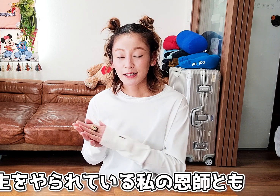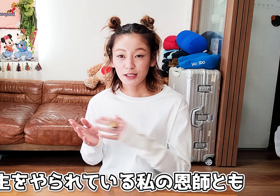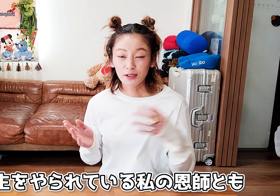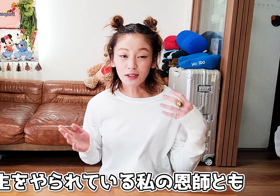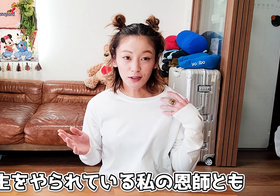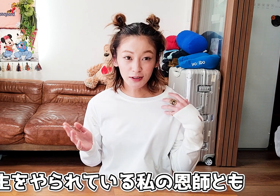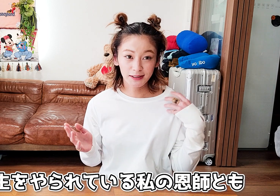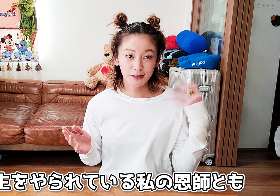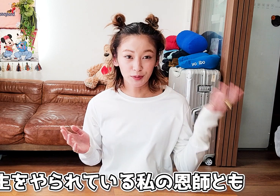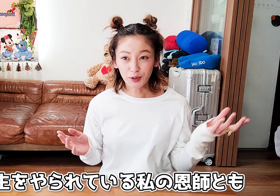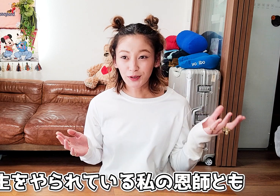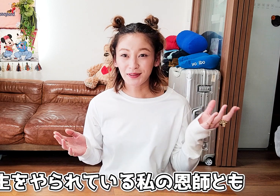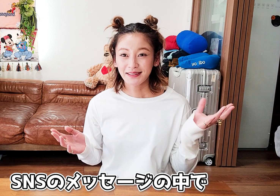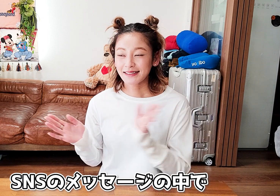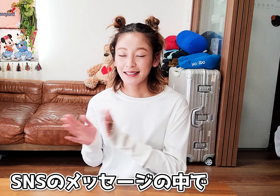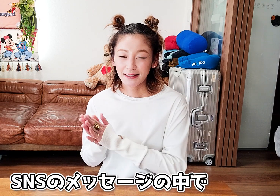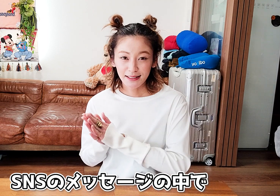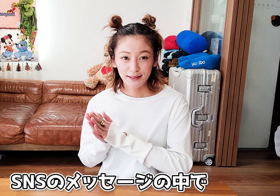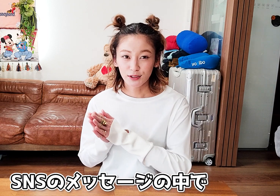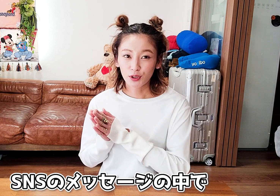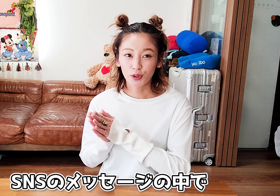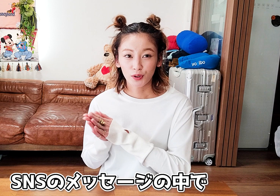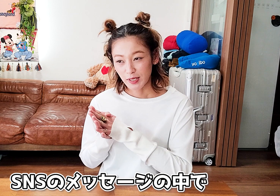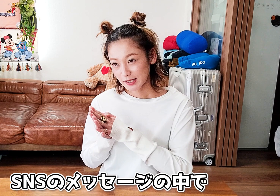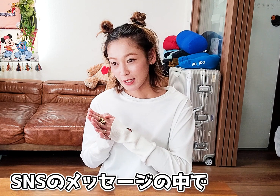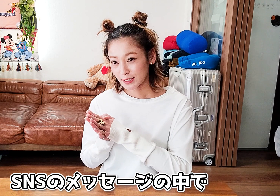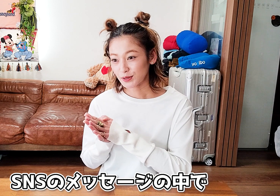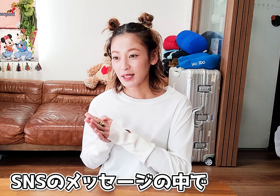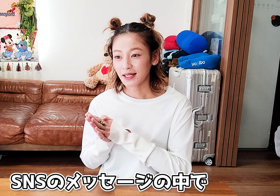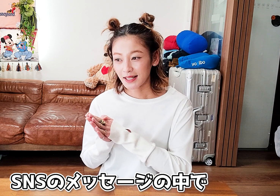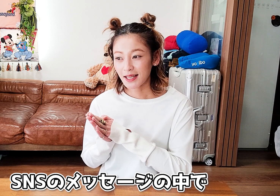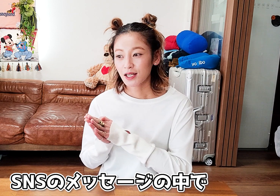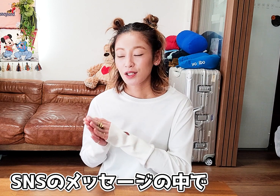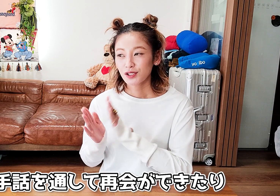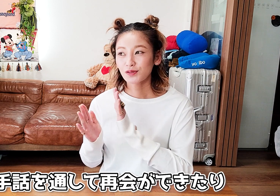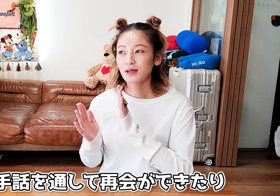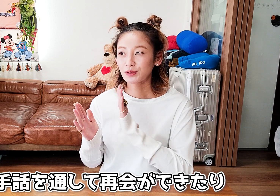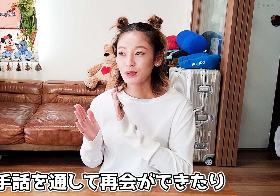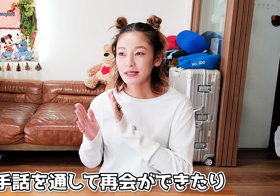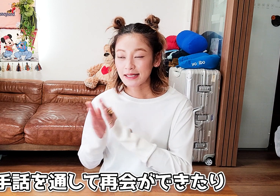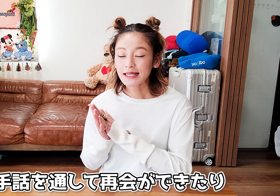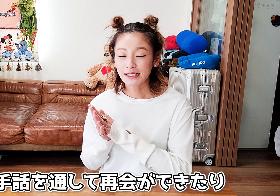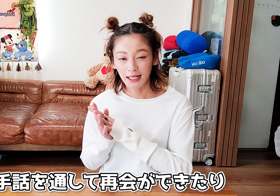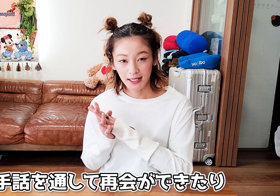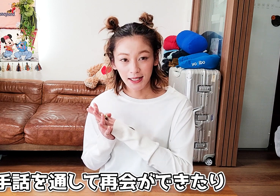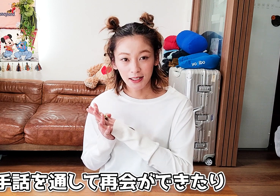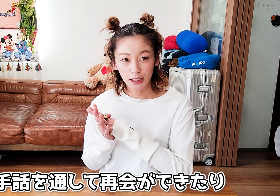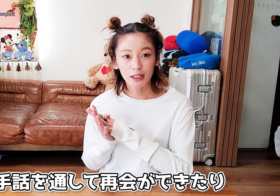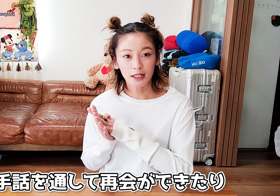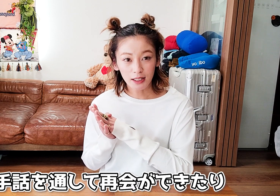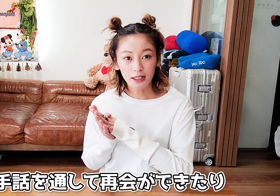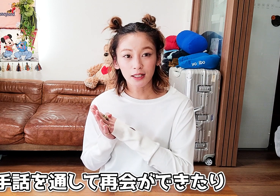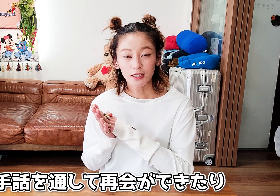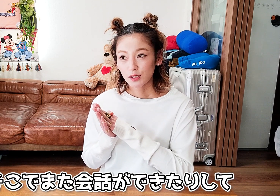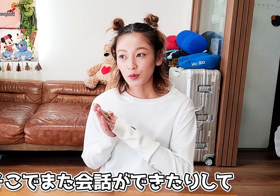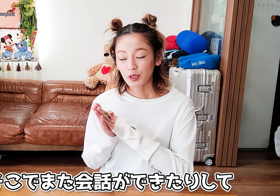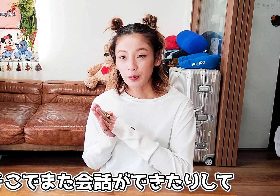私の恩師とも SNS のメッセージの中で手話を通して再会ができたり、そこでま